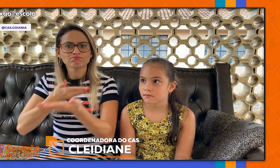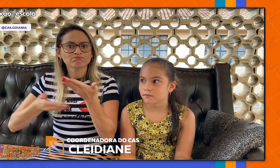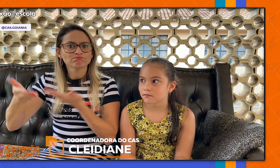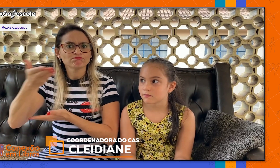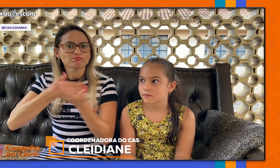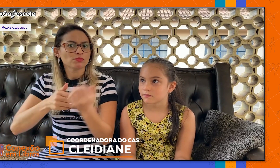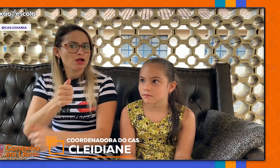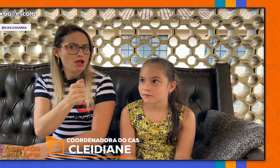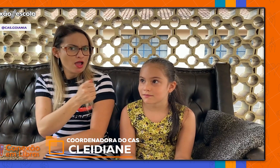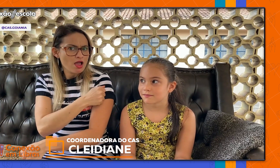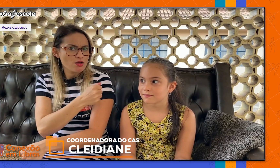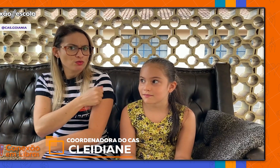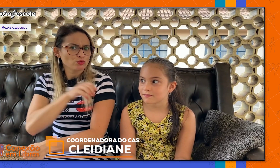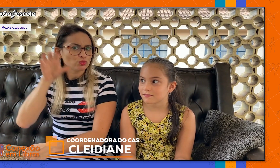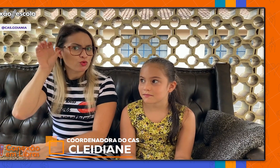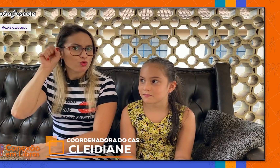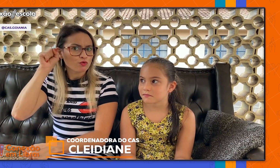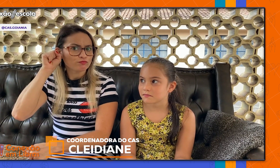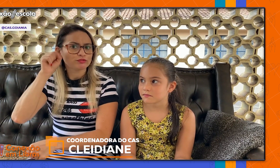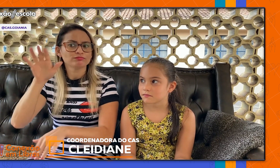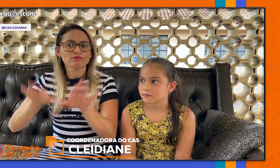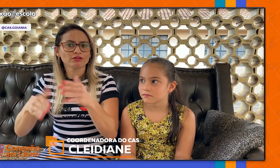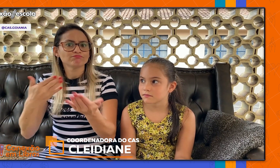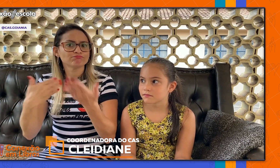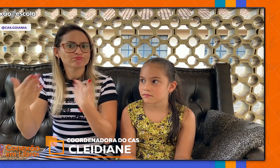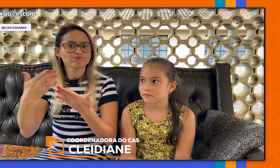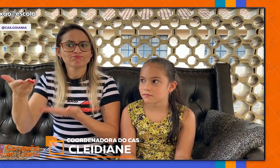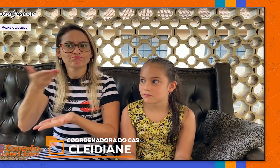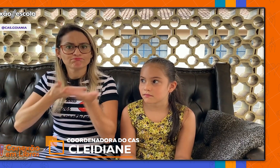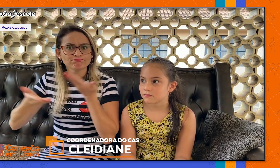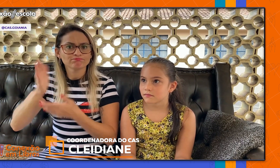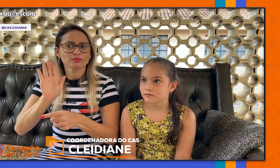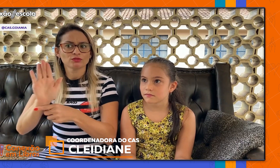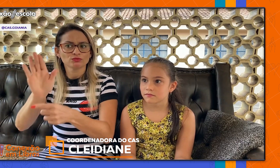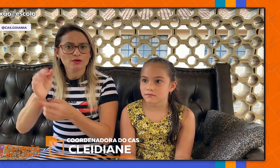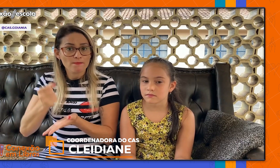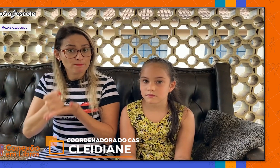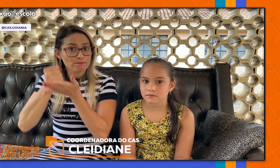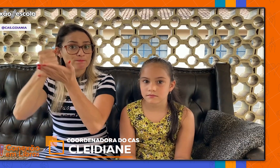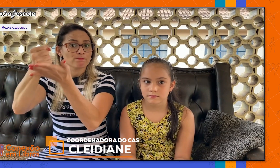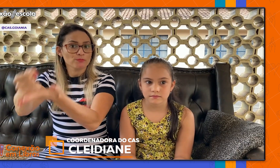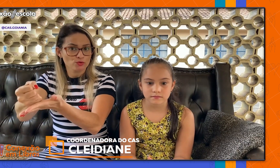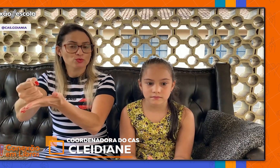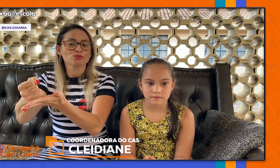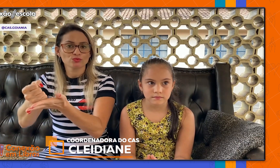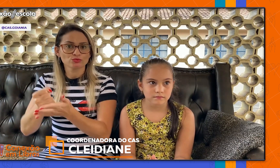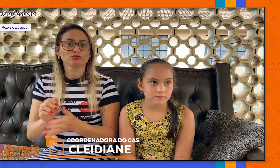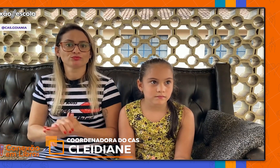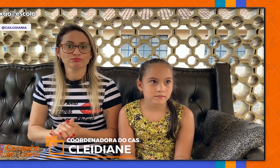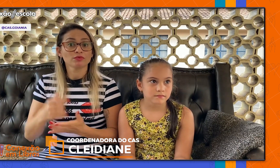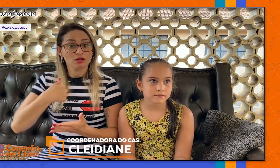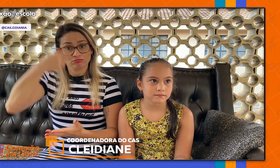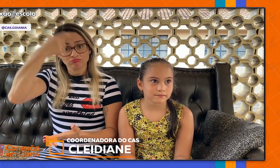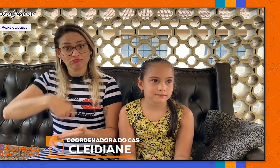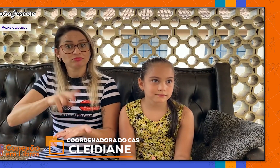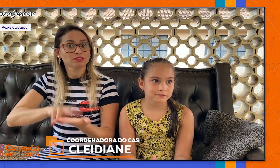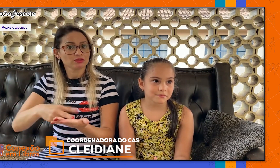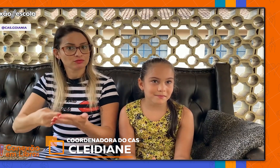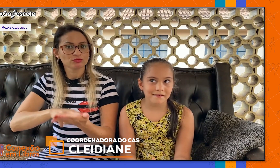Goiás. Faço muita interação e atendimento com alunos ouvintes, né? Tiro algumas dúvidas, ajudo no que for preciso. E eu